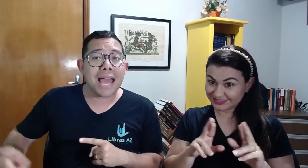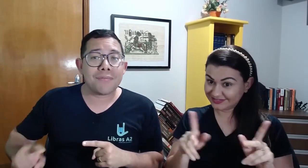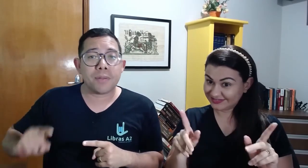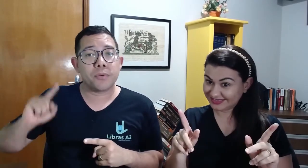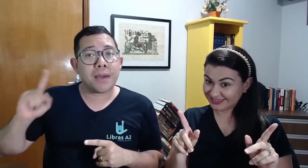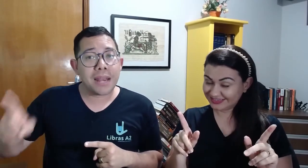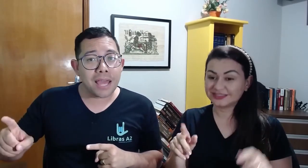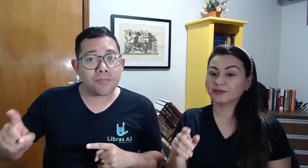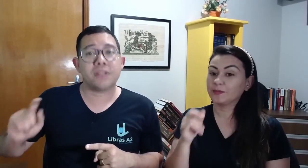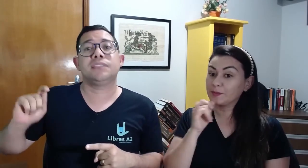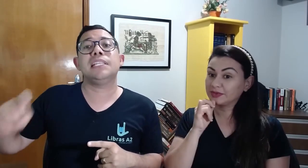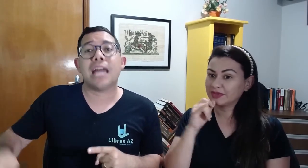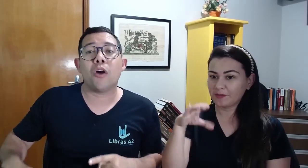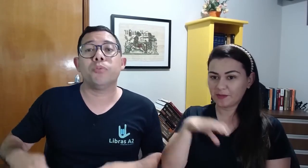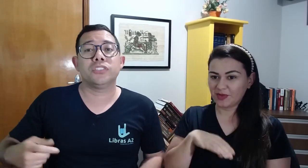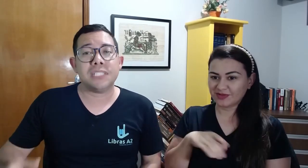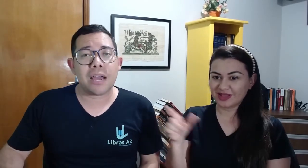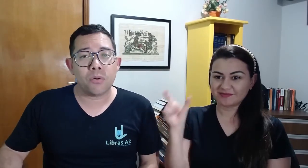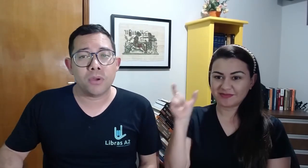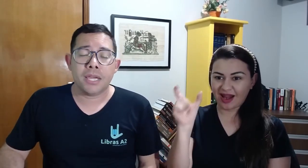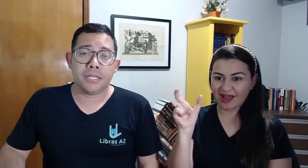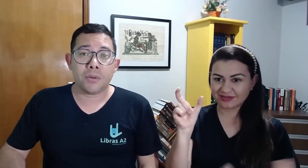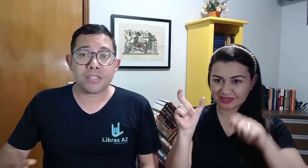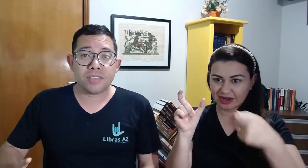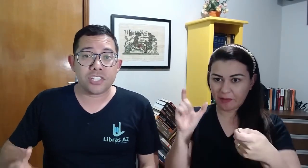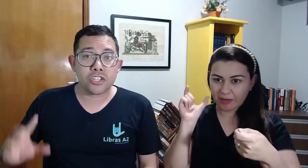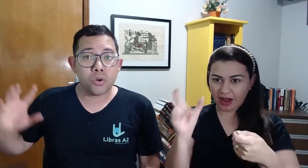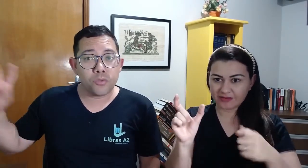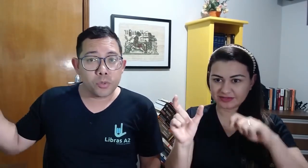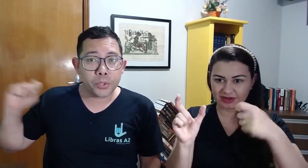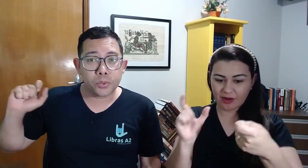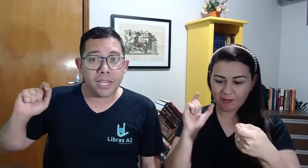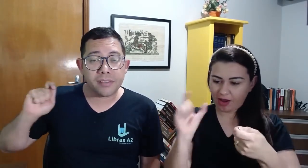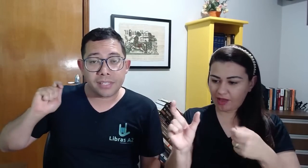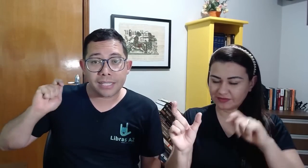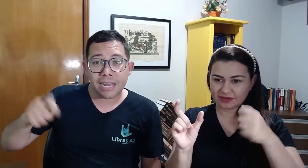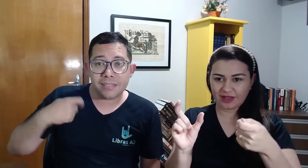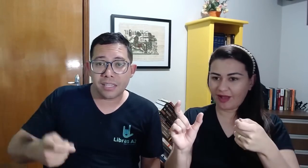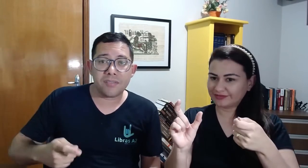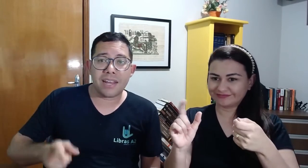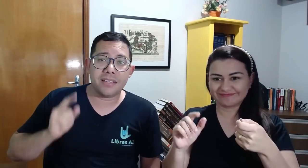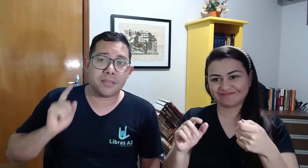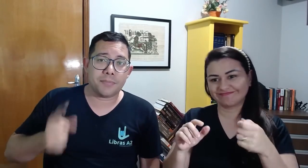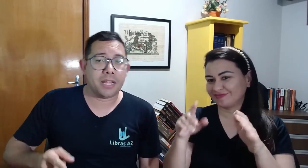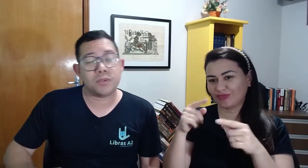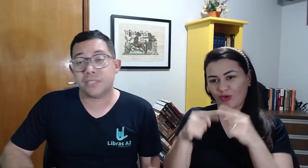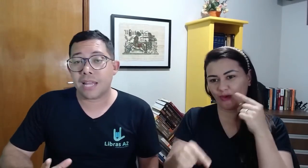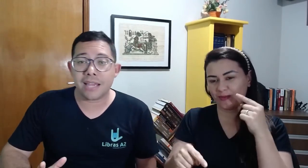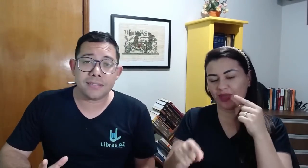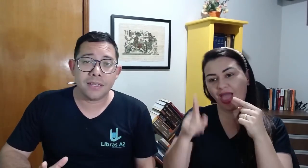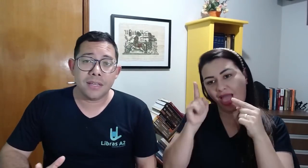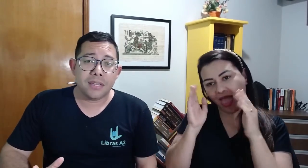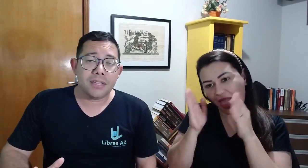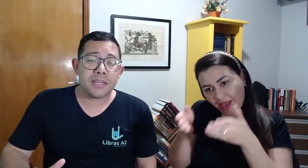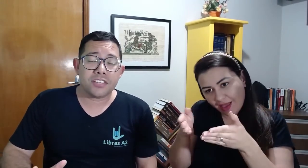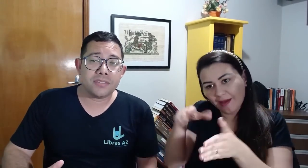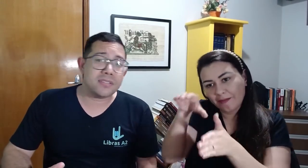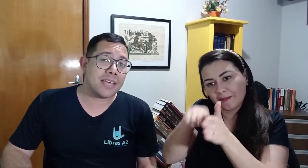palavra por palavra, sinal por sinal. Então, às vezes, a gente ouve no português e quer trazer equivalência para a língua de sinais, e a gente se esquece que